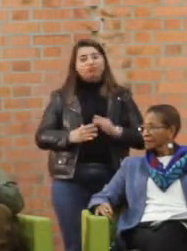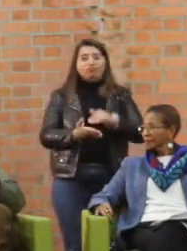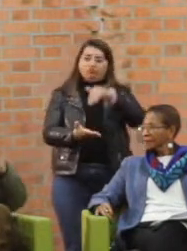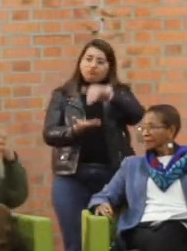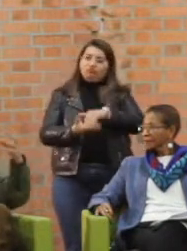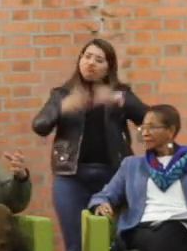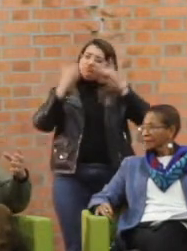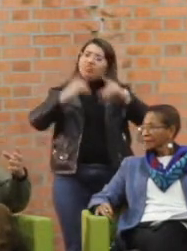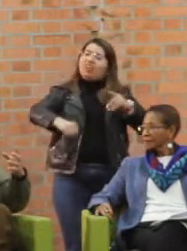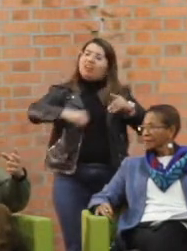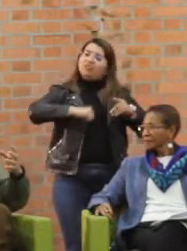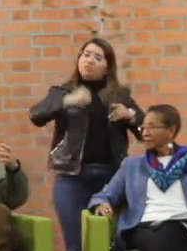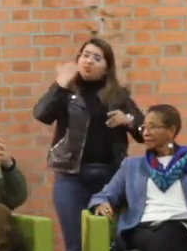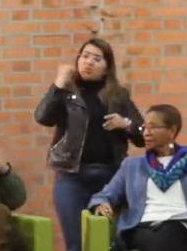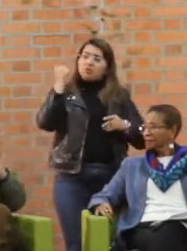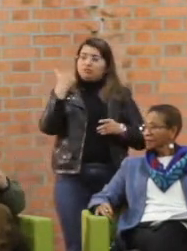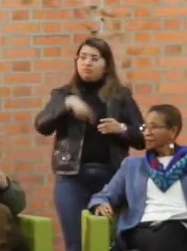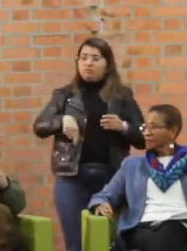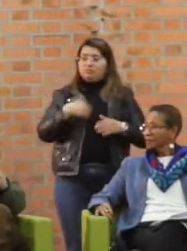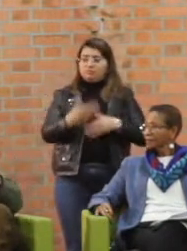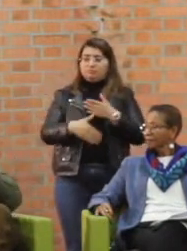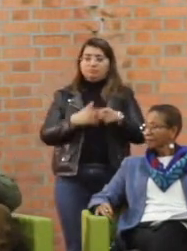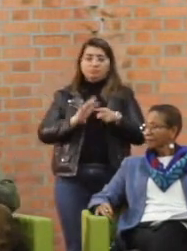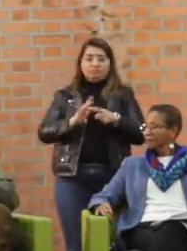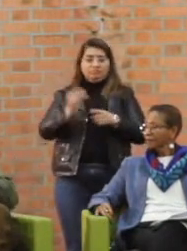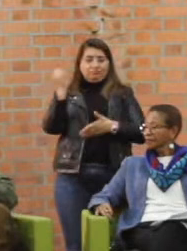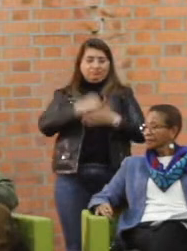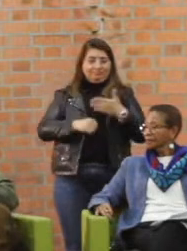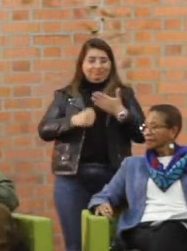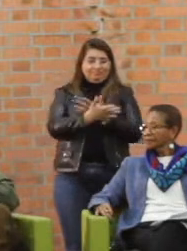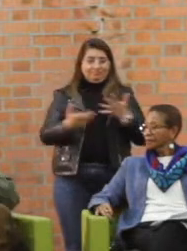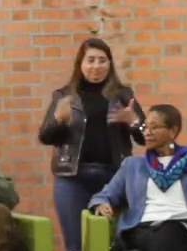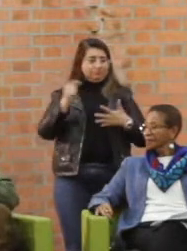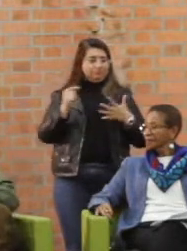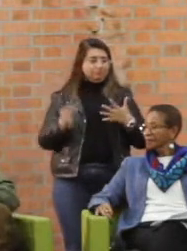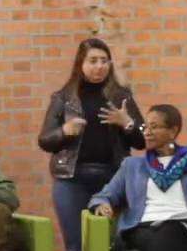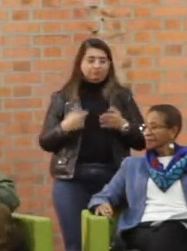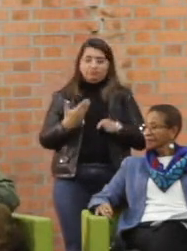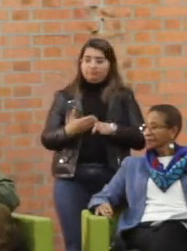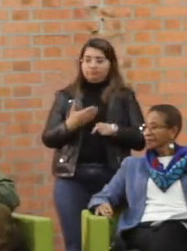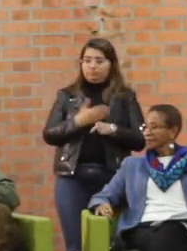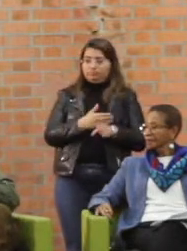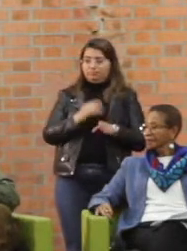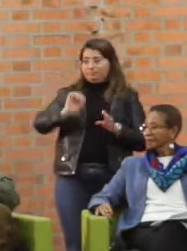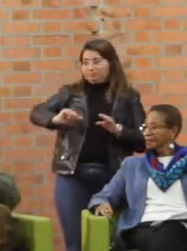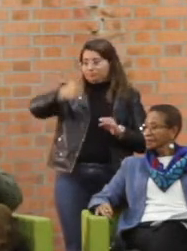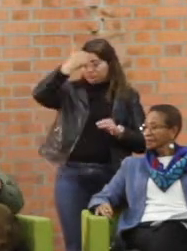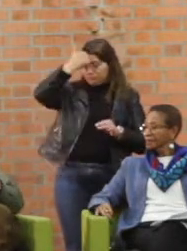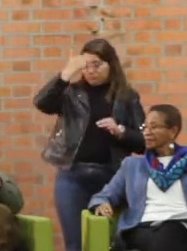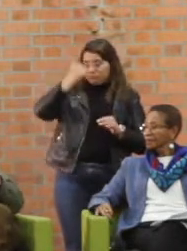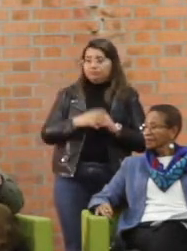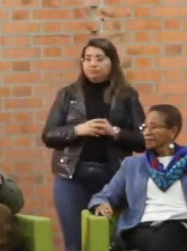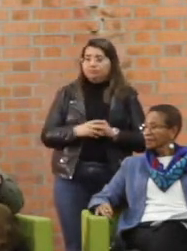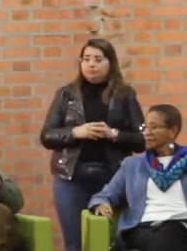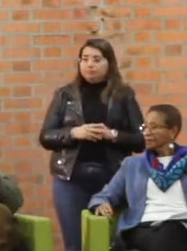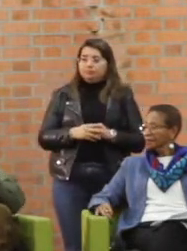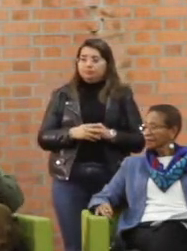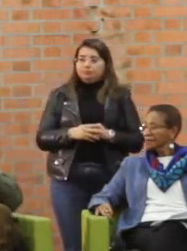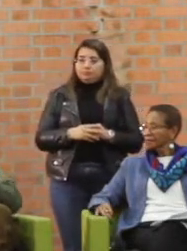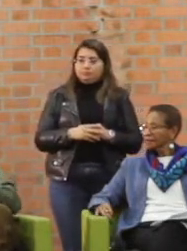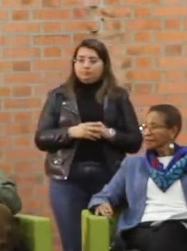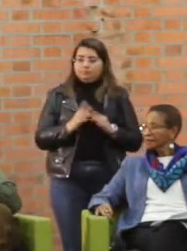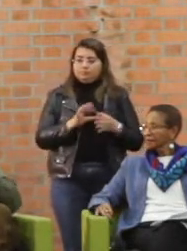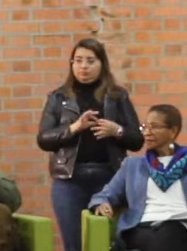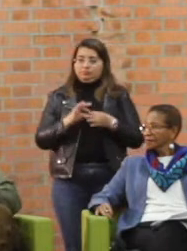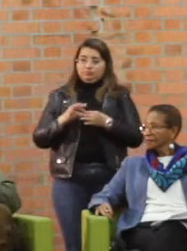tomar decisiones antipáticas con las mayorías porque se trata de proteger derechos fundamentales que como decía Ronaldo